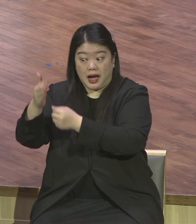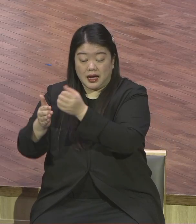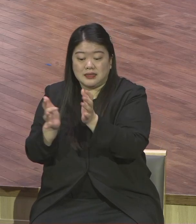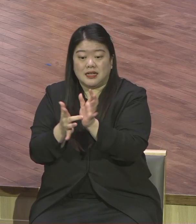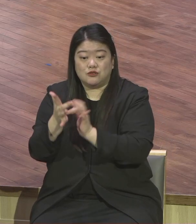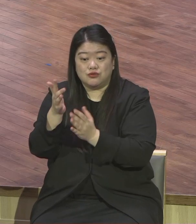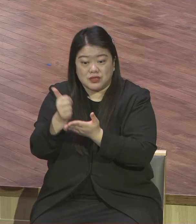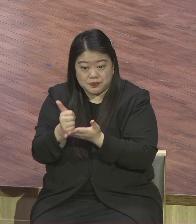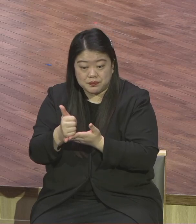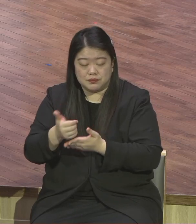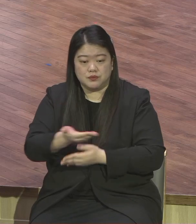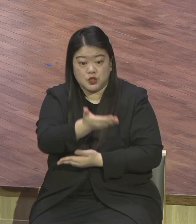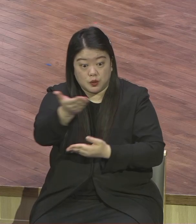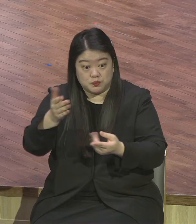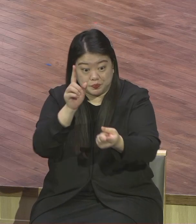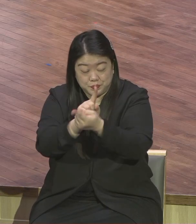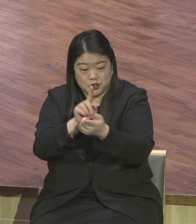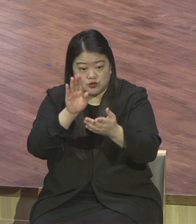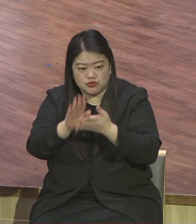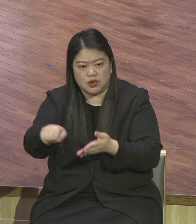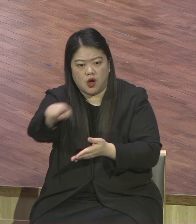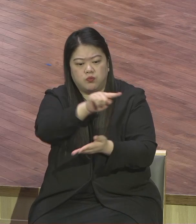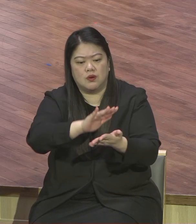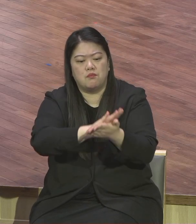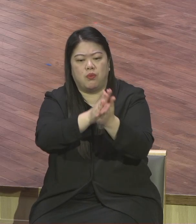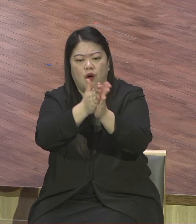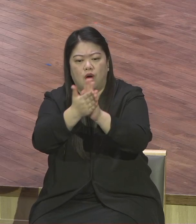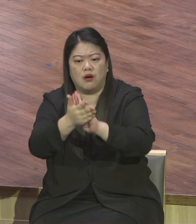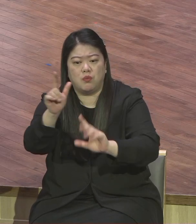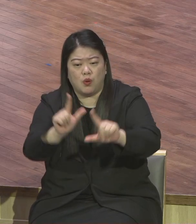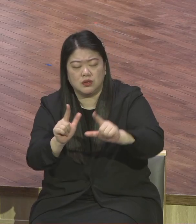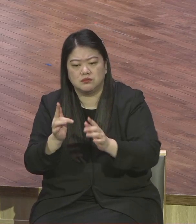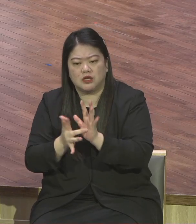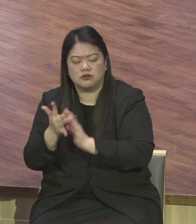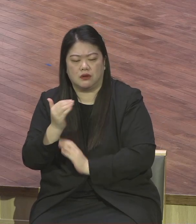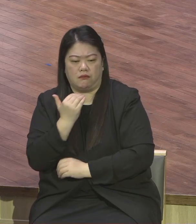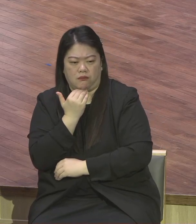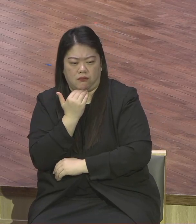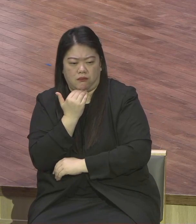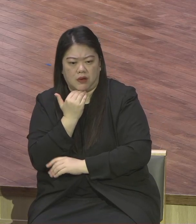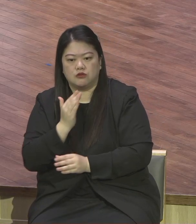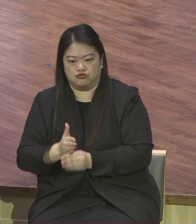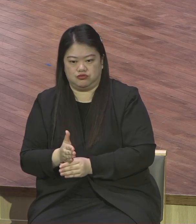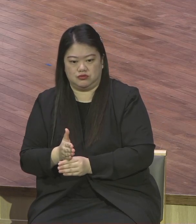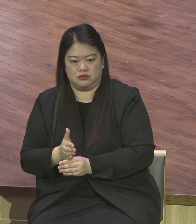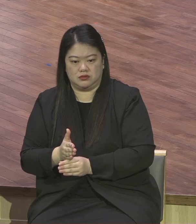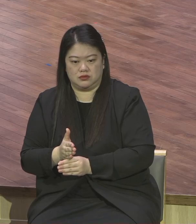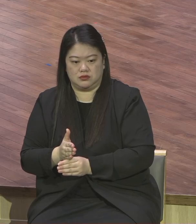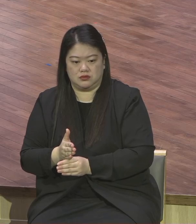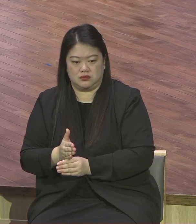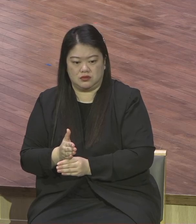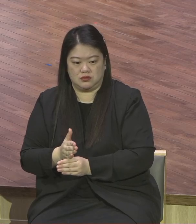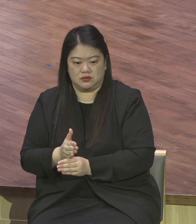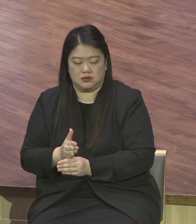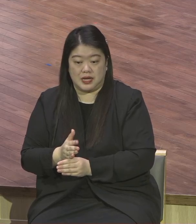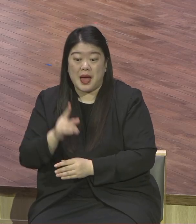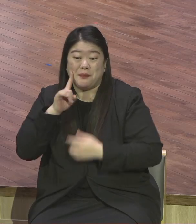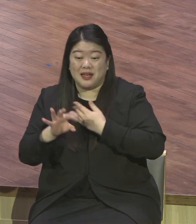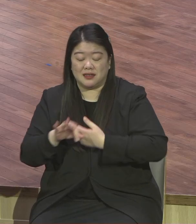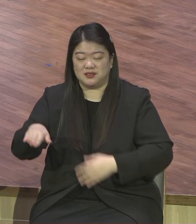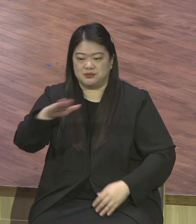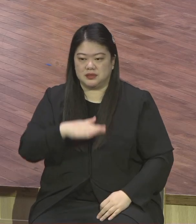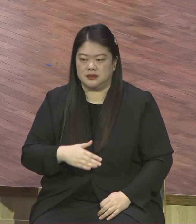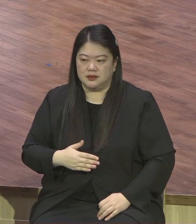여러분이 다른 사람과의 관계에서 회복해야 될 이 문제입니다. 자기 감정대로 다